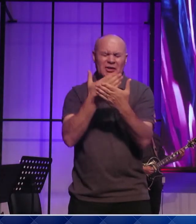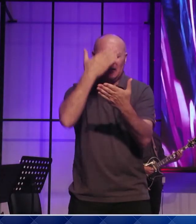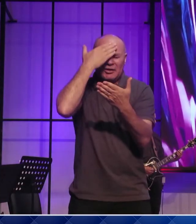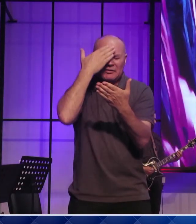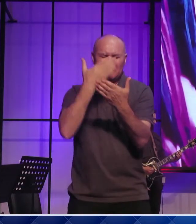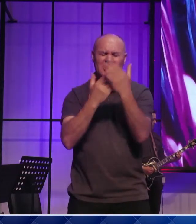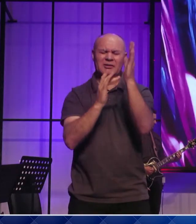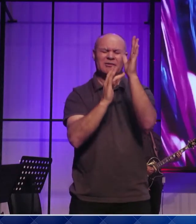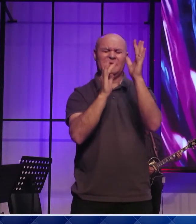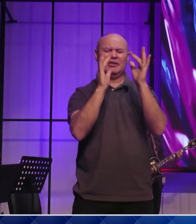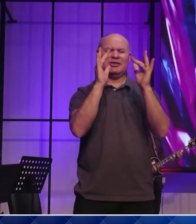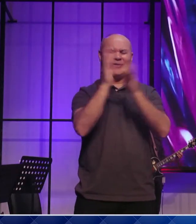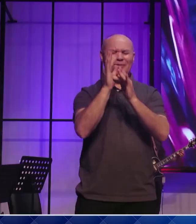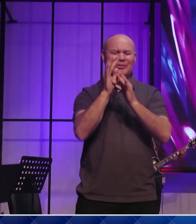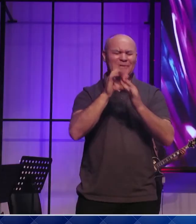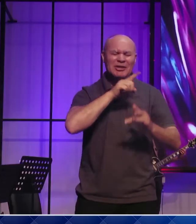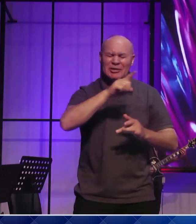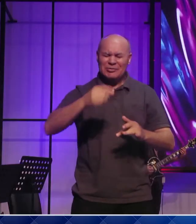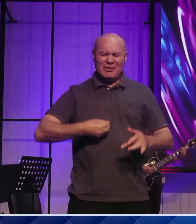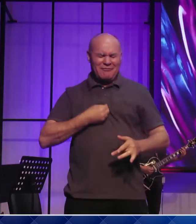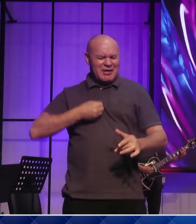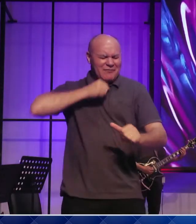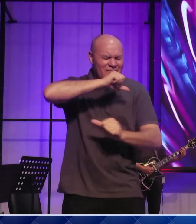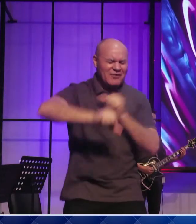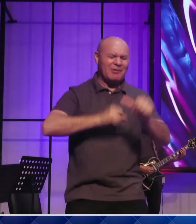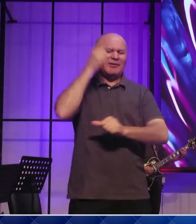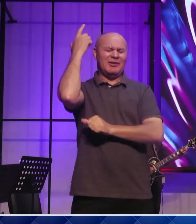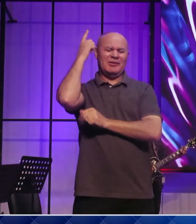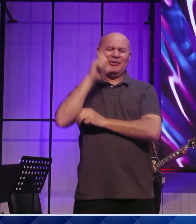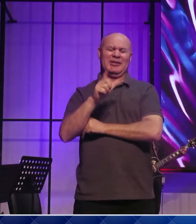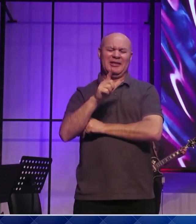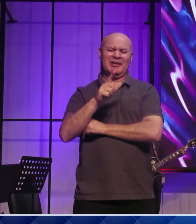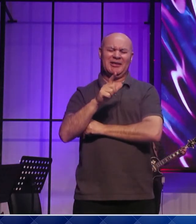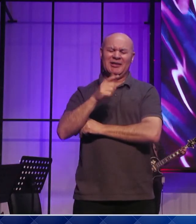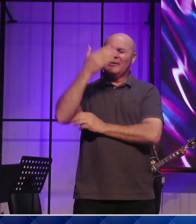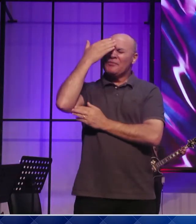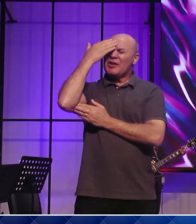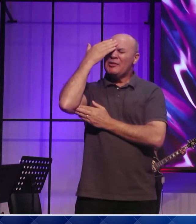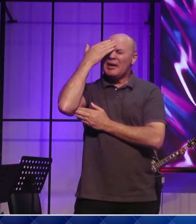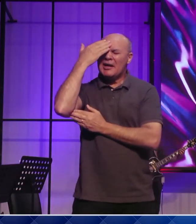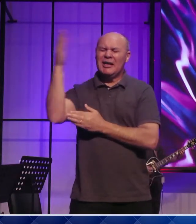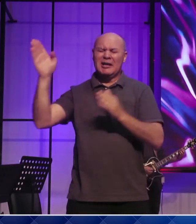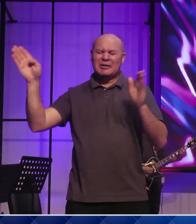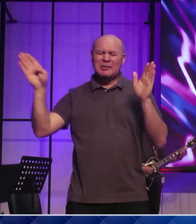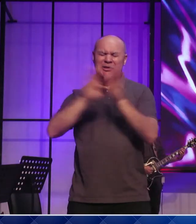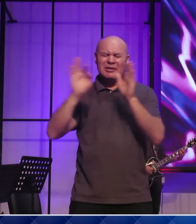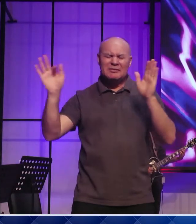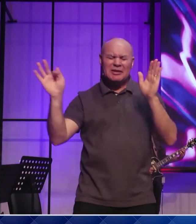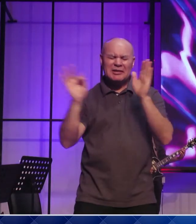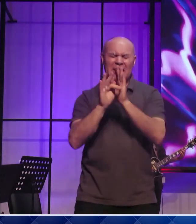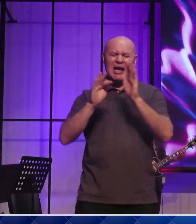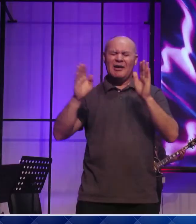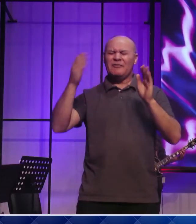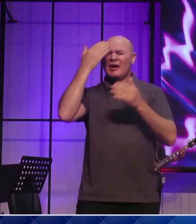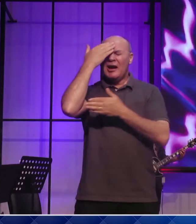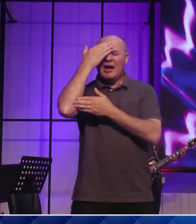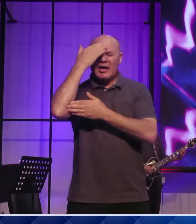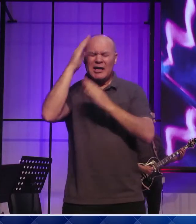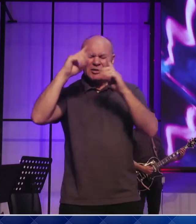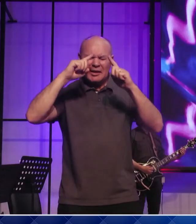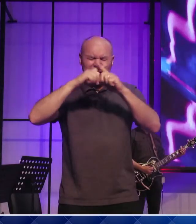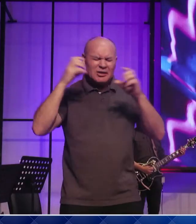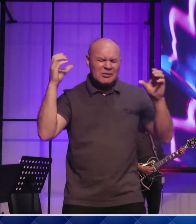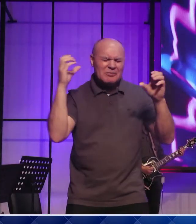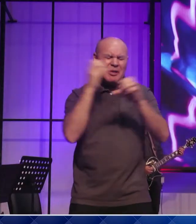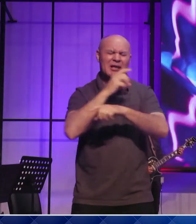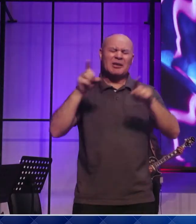o mais Ele vai fazer. Eu te louvo pela sua igreja, Senhor. Espírito Santo, nos converta um